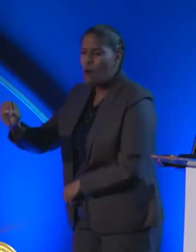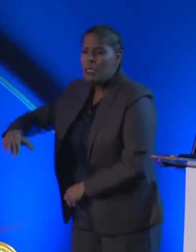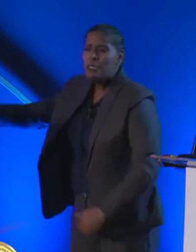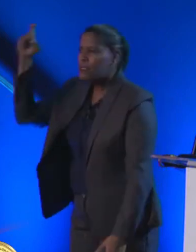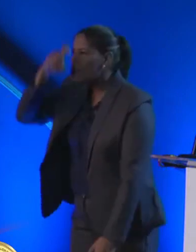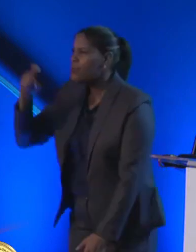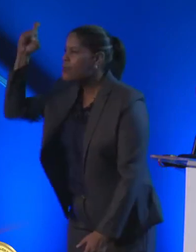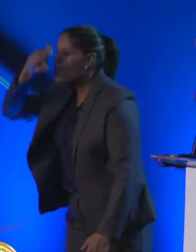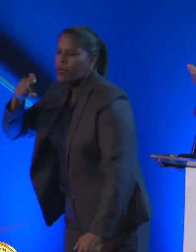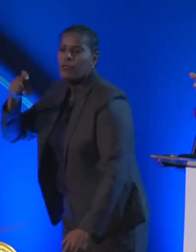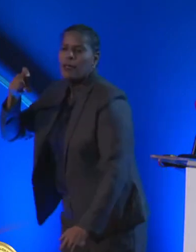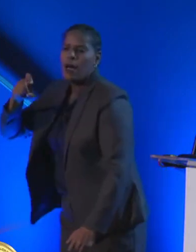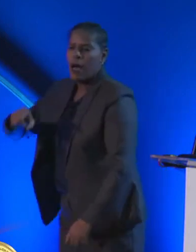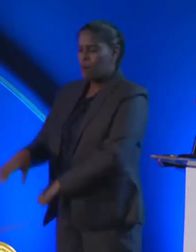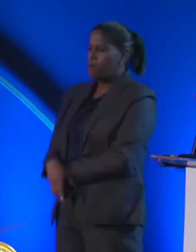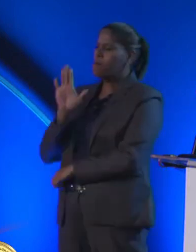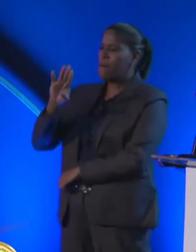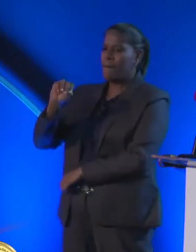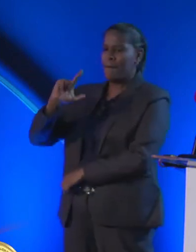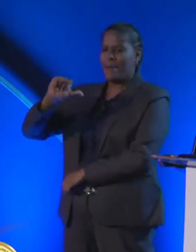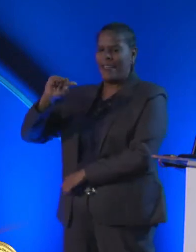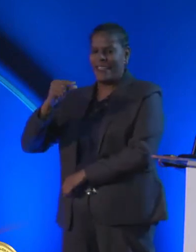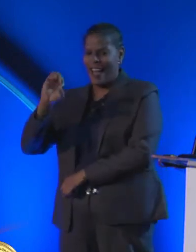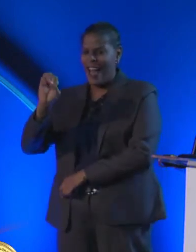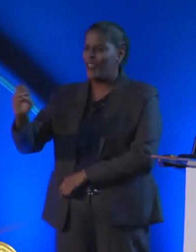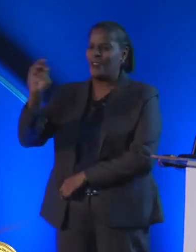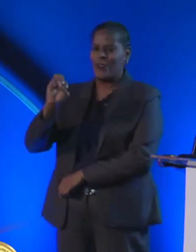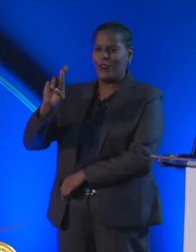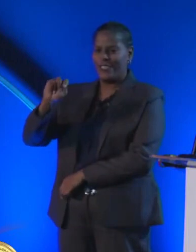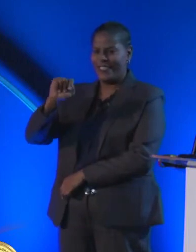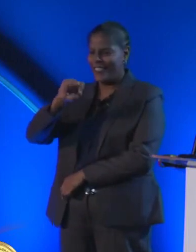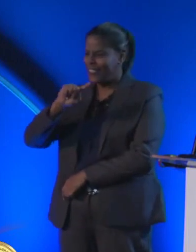sabiduría de Doña Milagros Ortiz